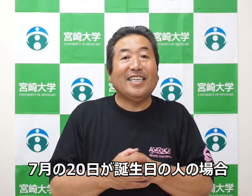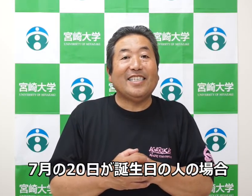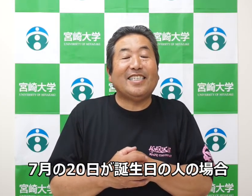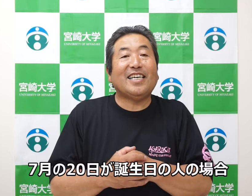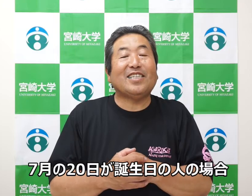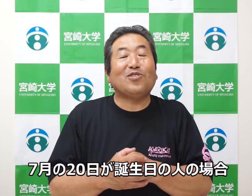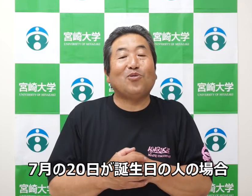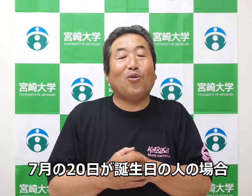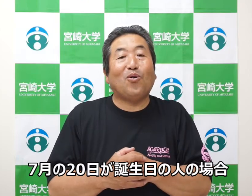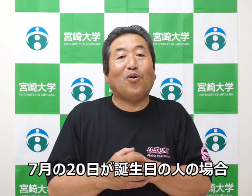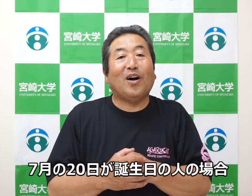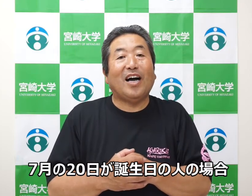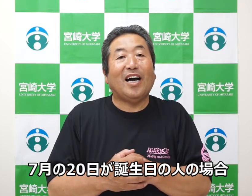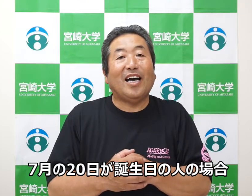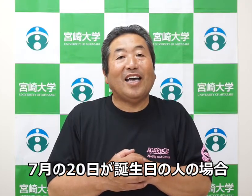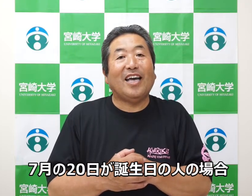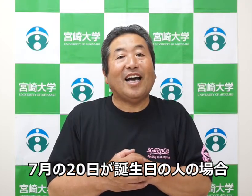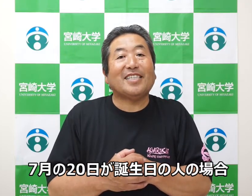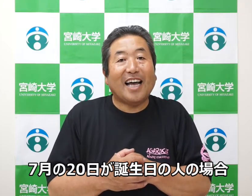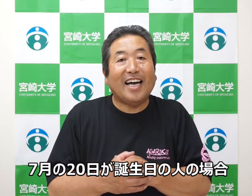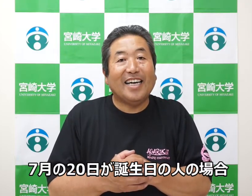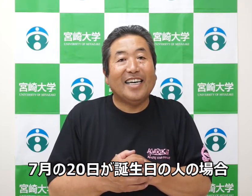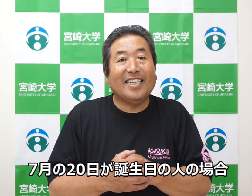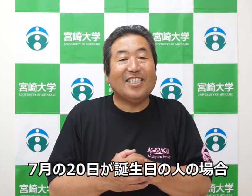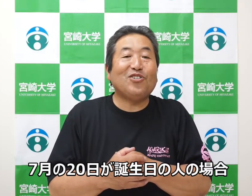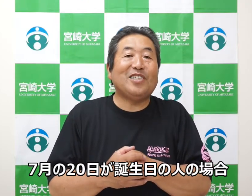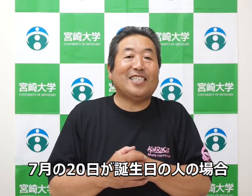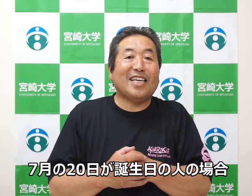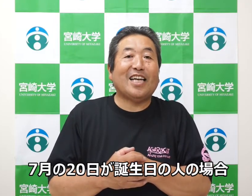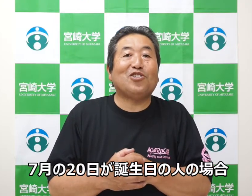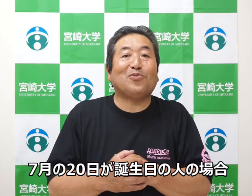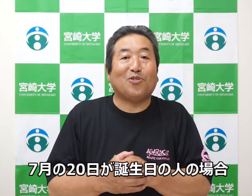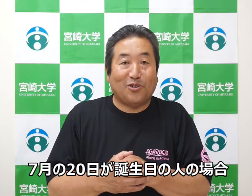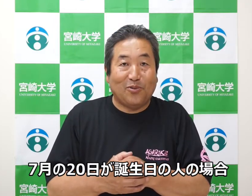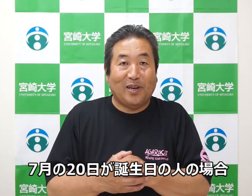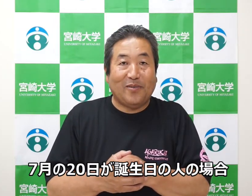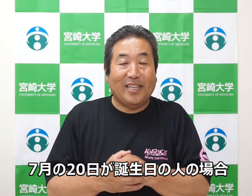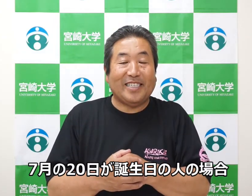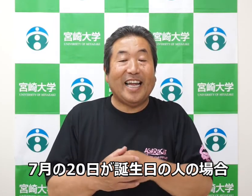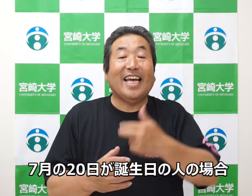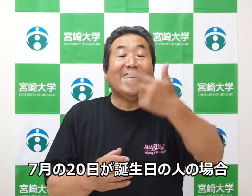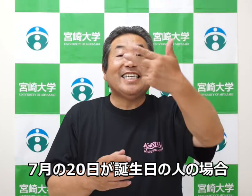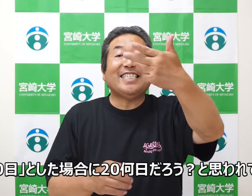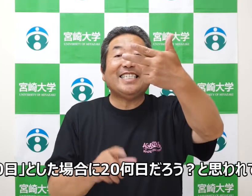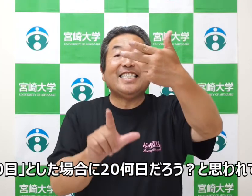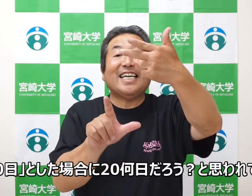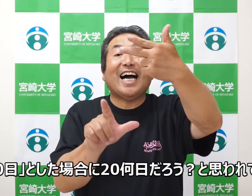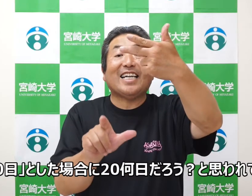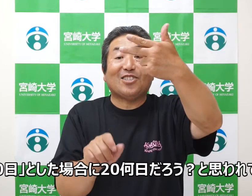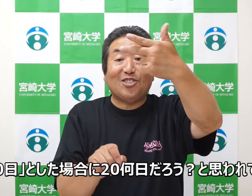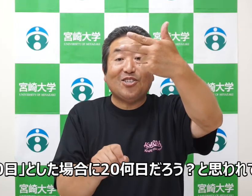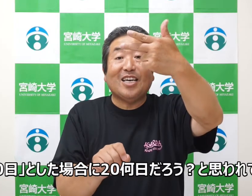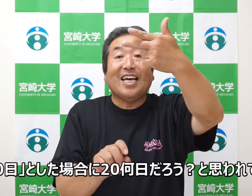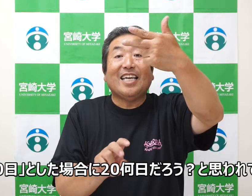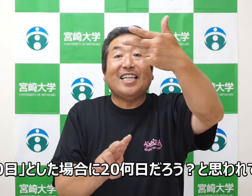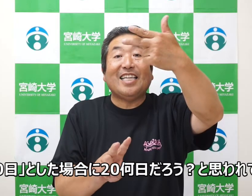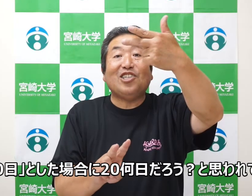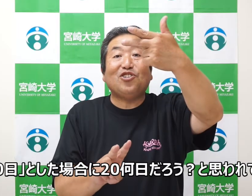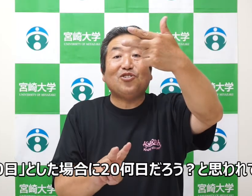7月の、20日20日が誕生日の人の場合はですね、7月で20って